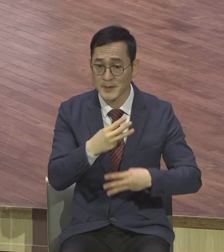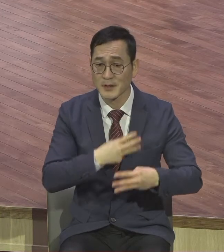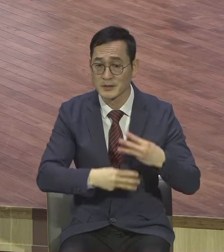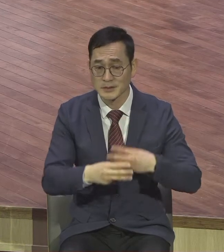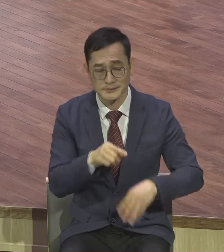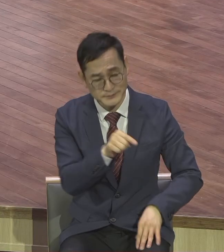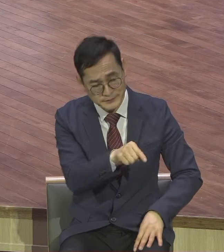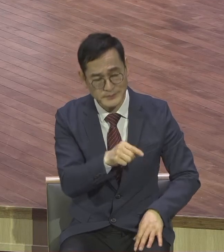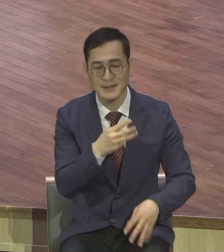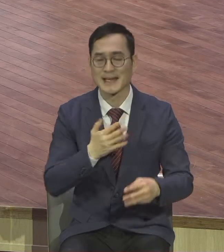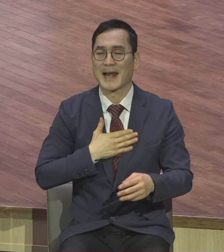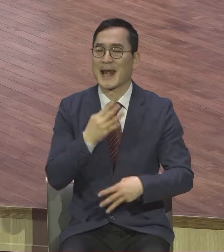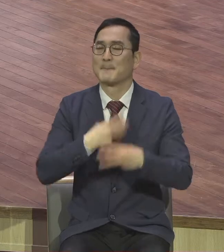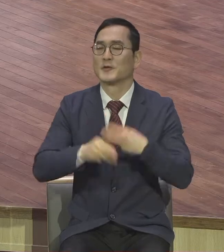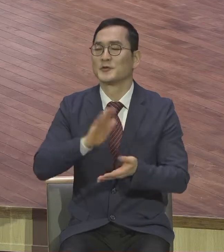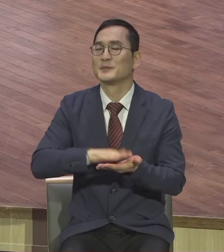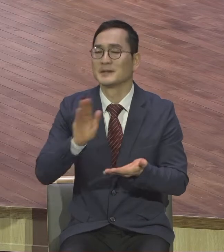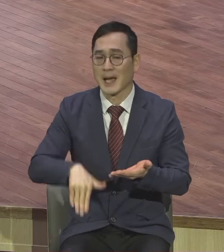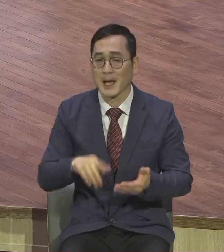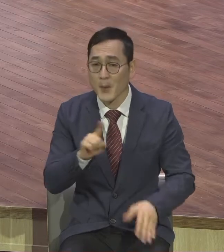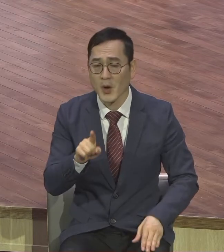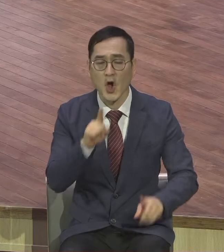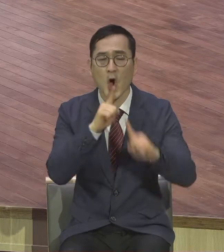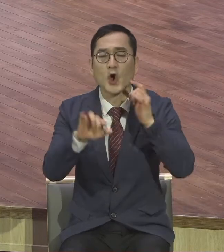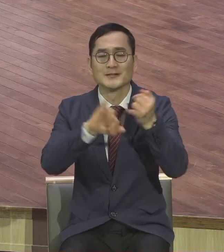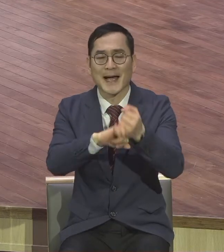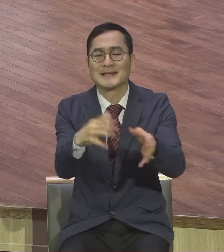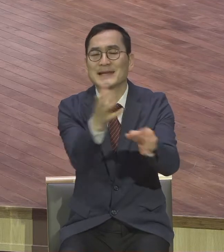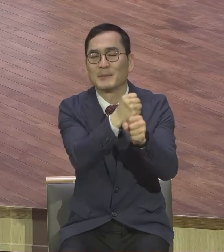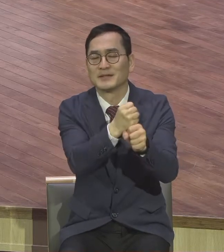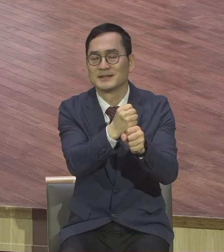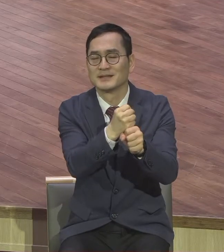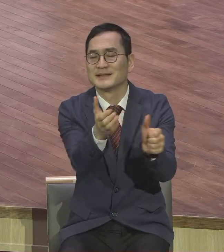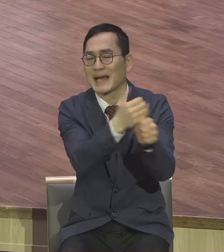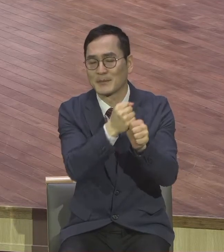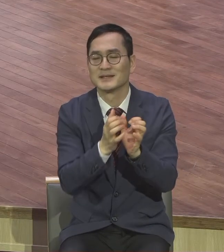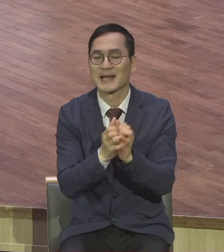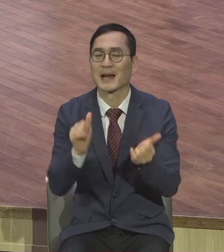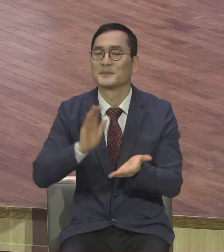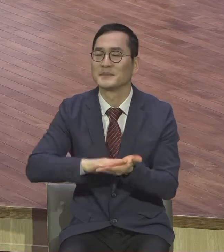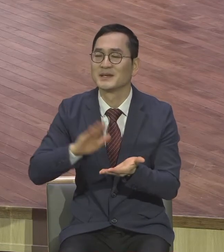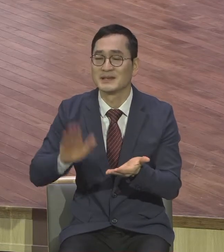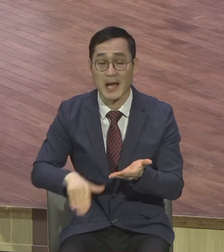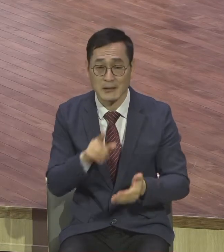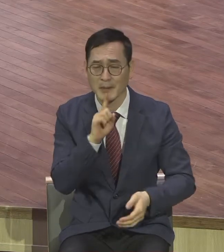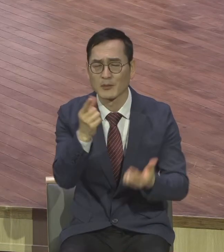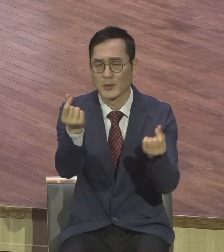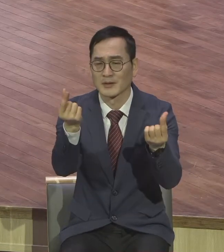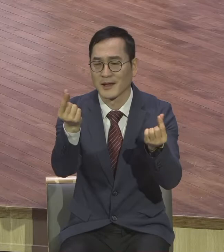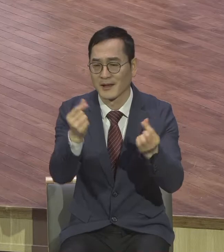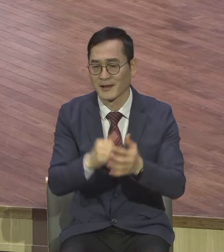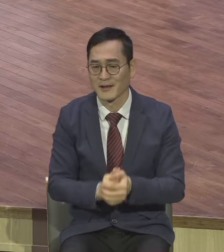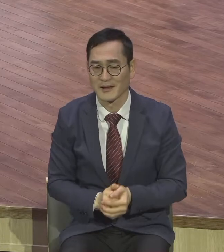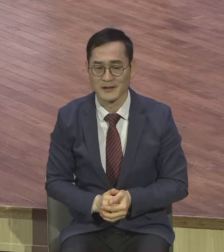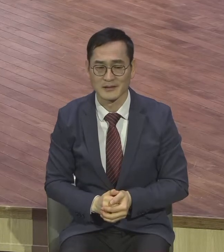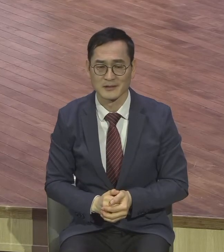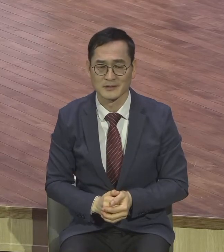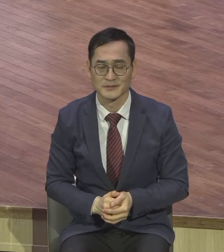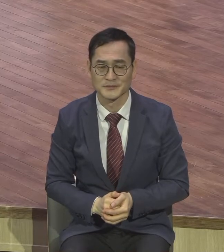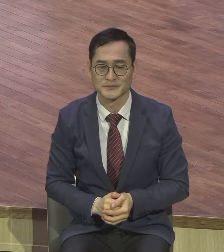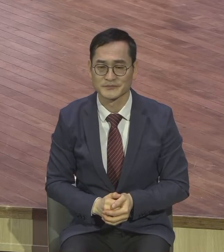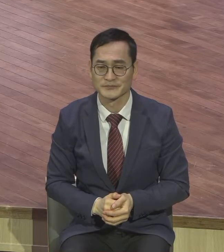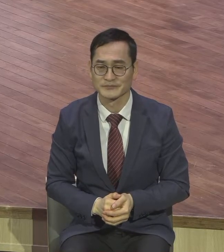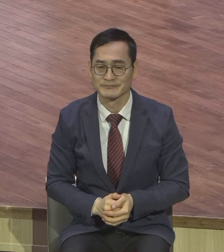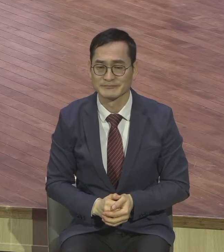랩노트입니다. 이게 무슨 말이에요. 언약 잡은 사람입니다. 말이에요. 그냥 사는 그냥 자라하는 어린이가 아니고 나는 언약